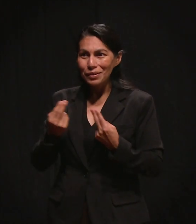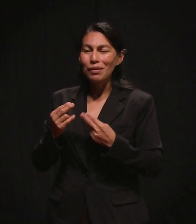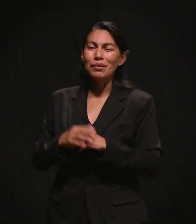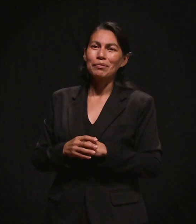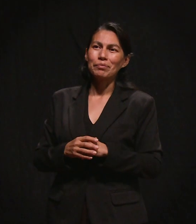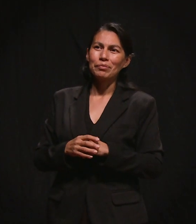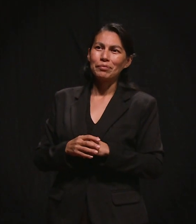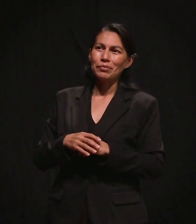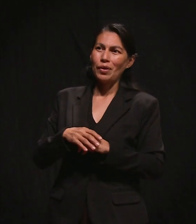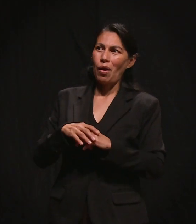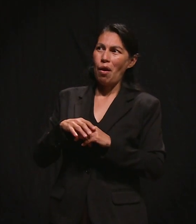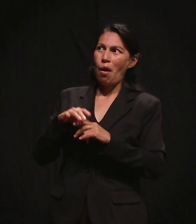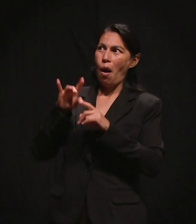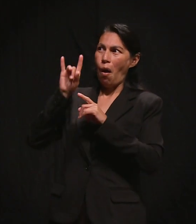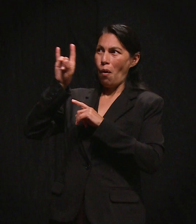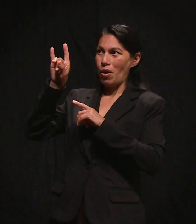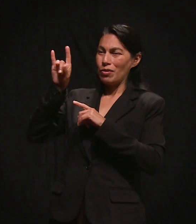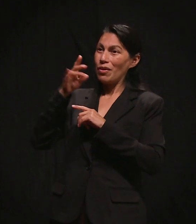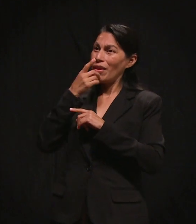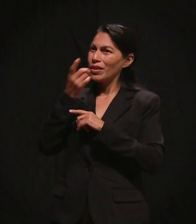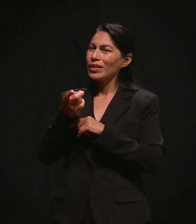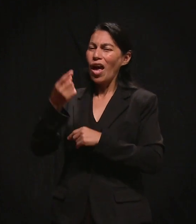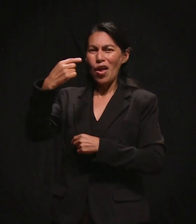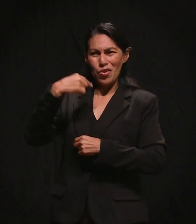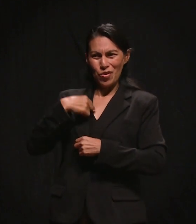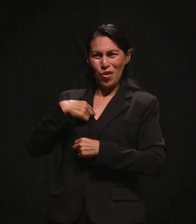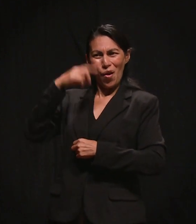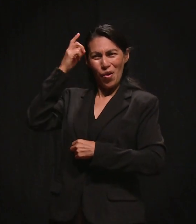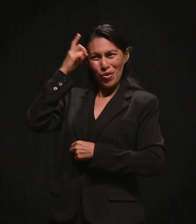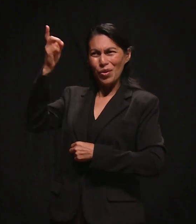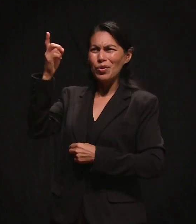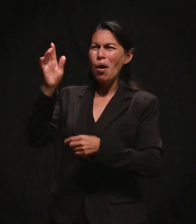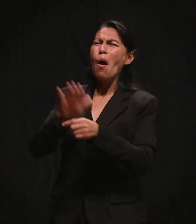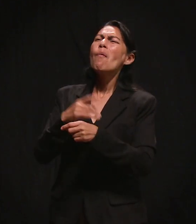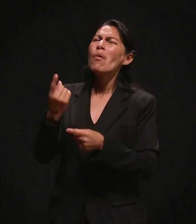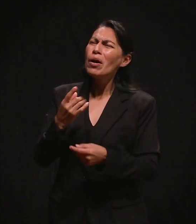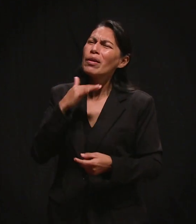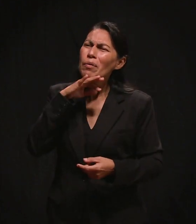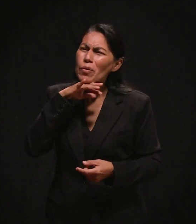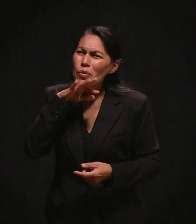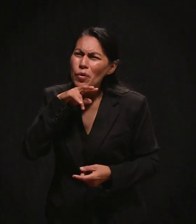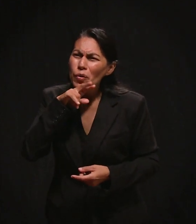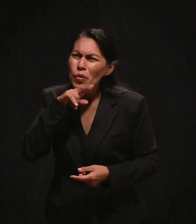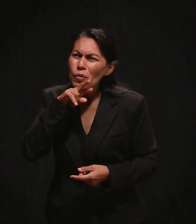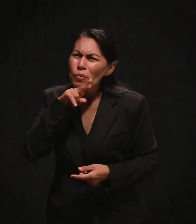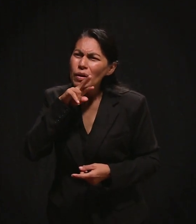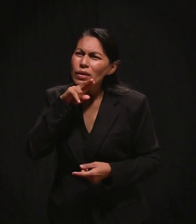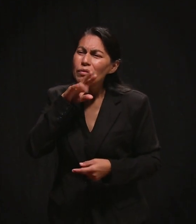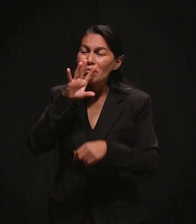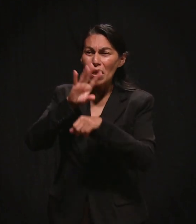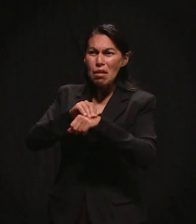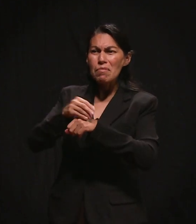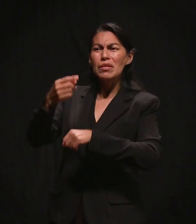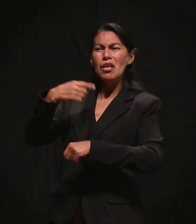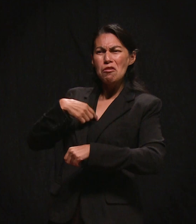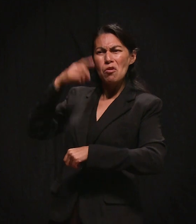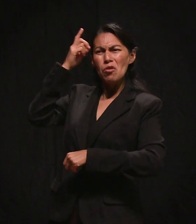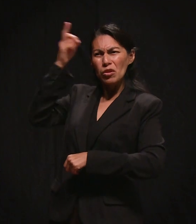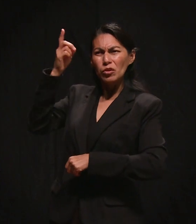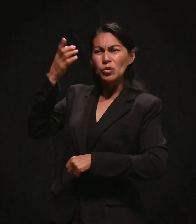decía, yo soy Dios, ¿por qué te preocupas? Déjame ser Dios, yo sé lo que voy a hacer. Wow.